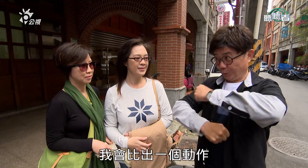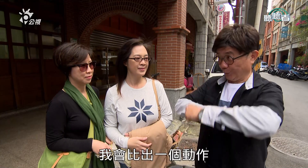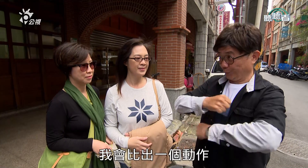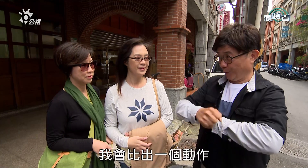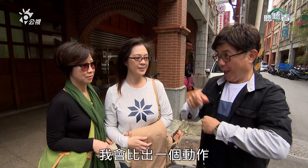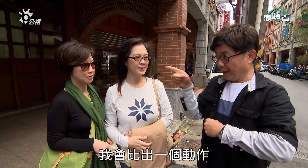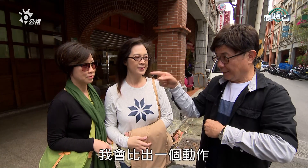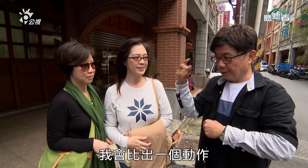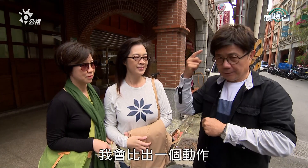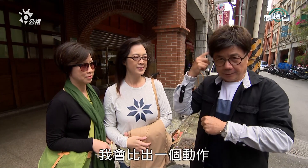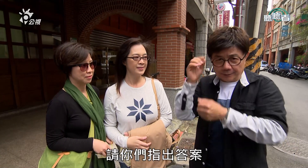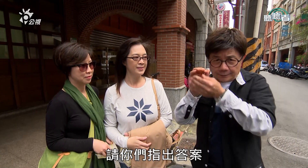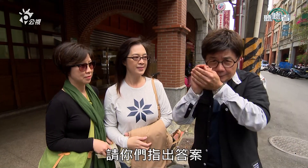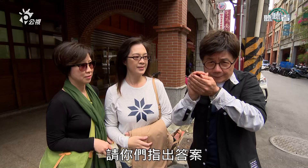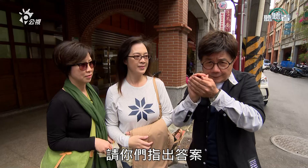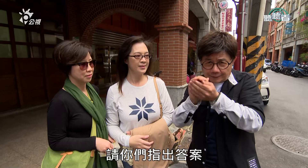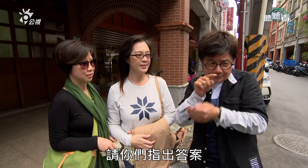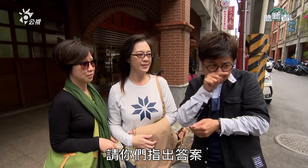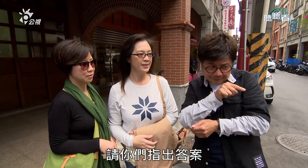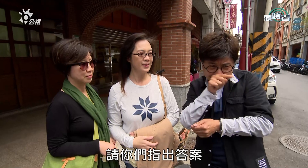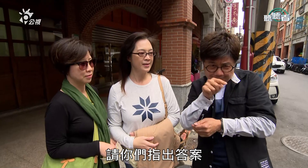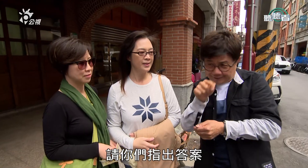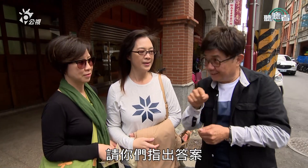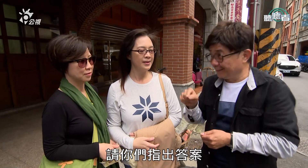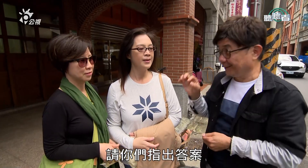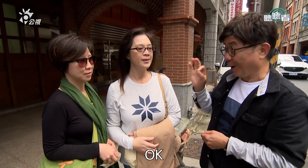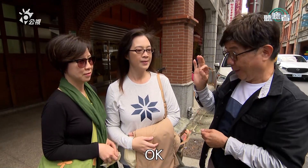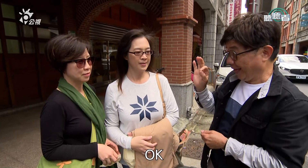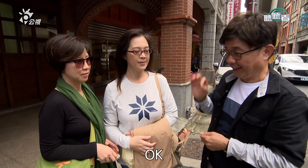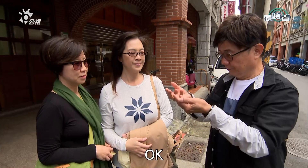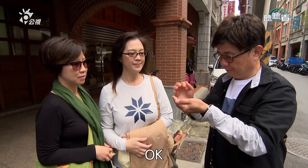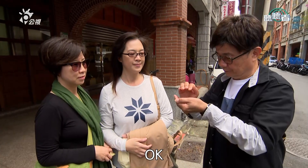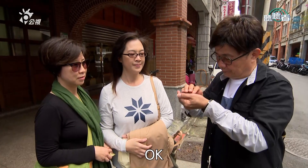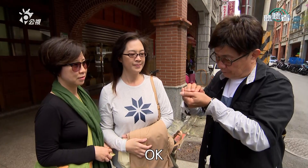我会比出一个动作啊，请你们指出答案。OK。来，